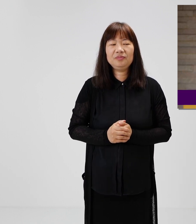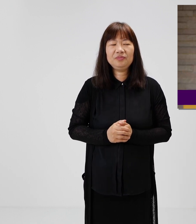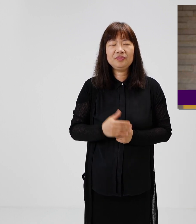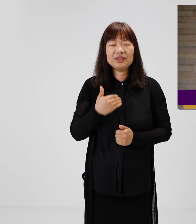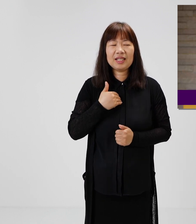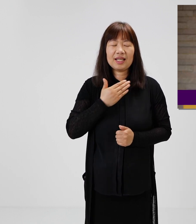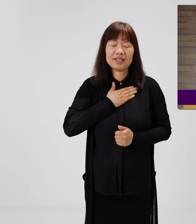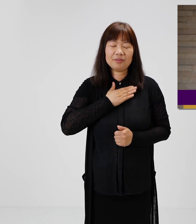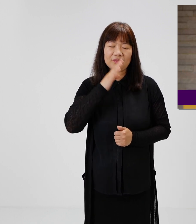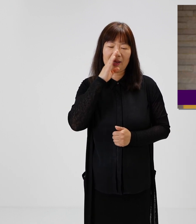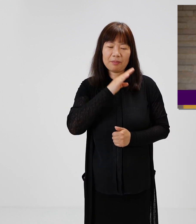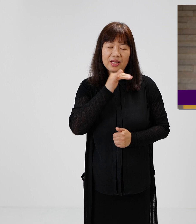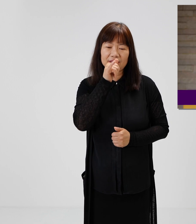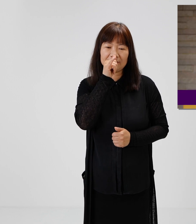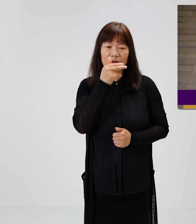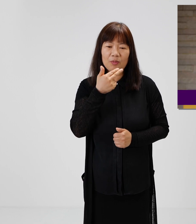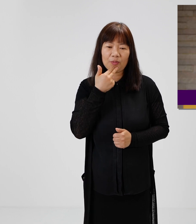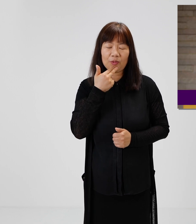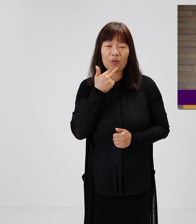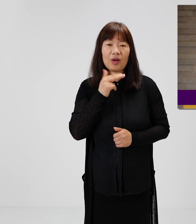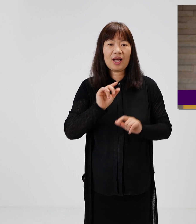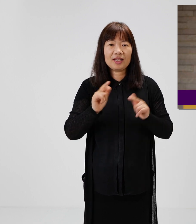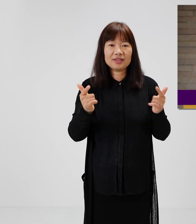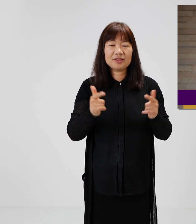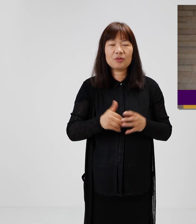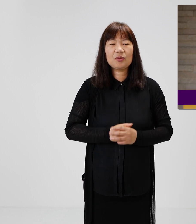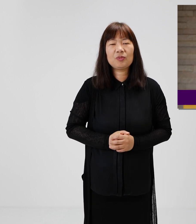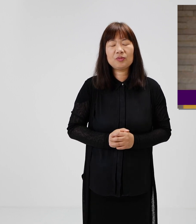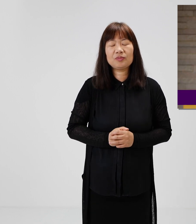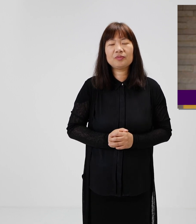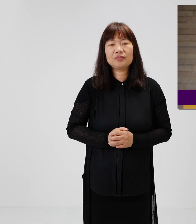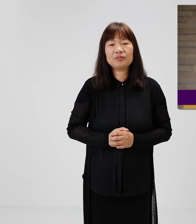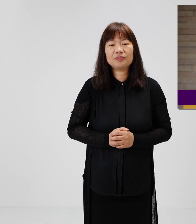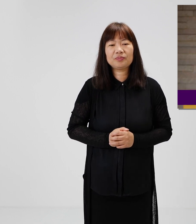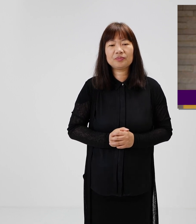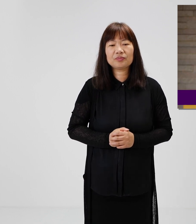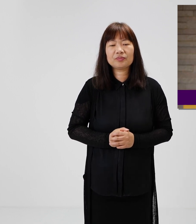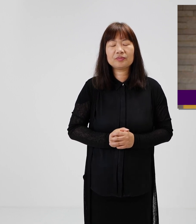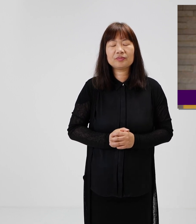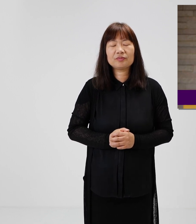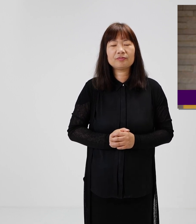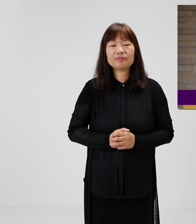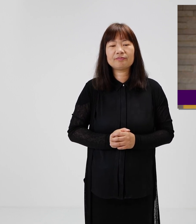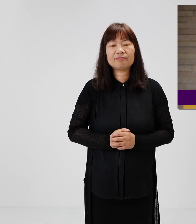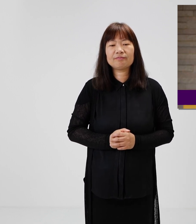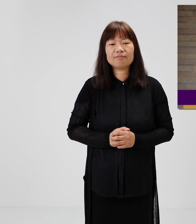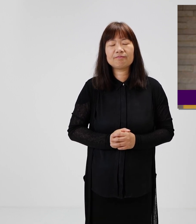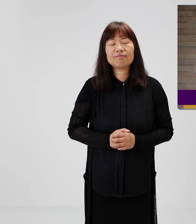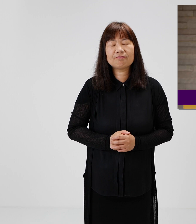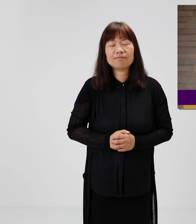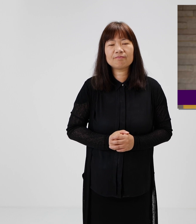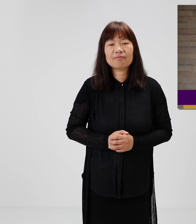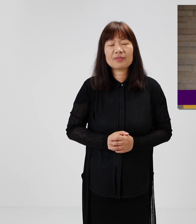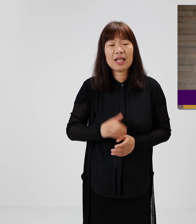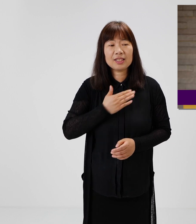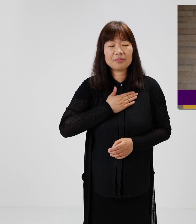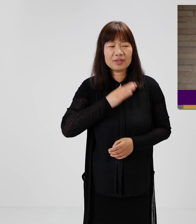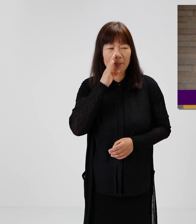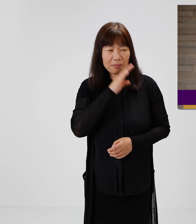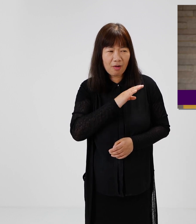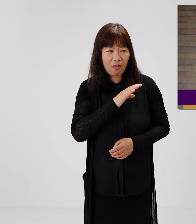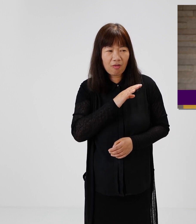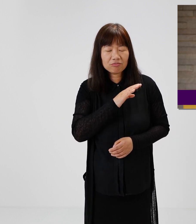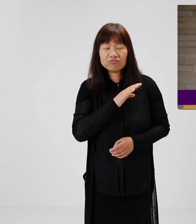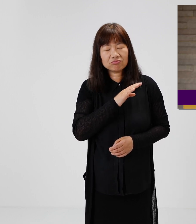내가 기분 나쁘고 안 나쁘고 그 기준에 휘둘리거나 흔들려서는 절대 안 됩니다. 기분 나쁜 건